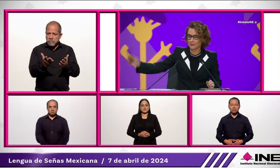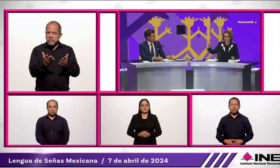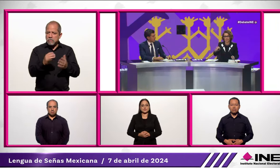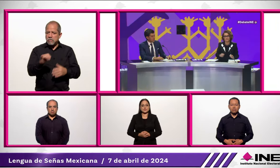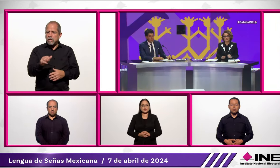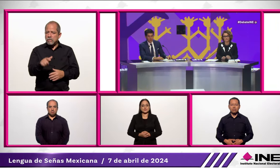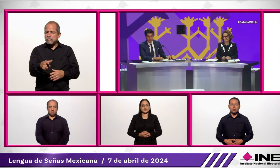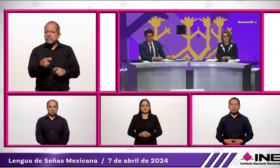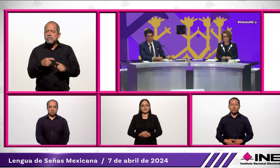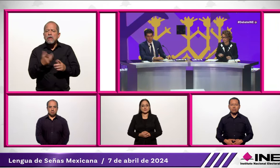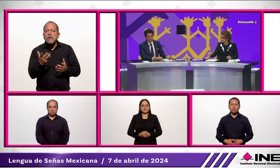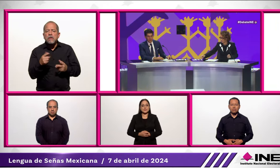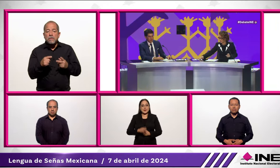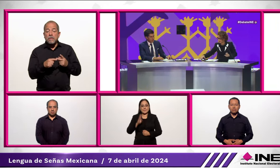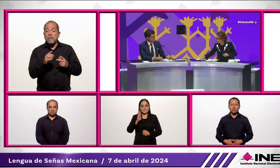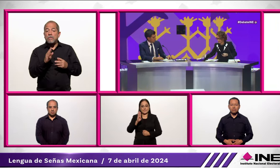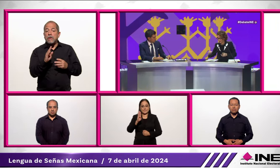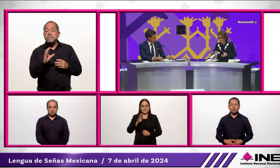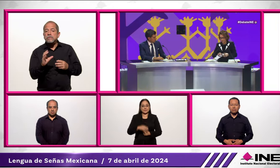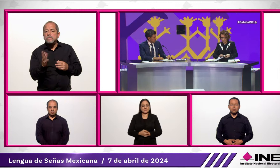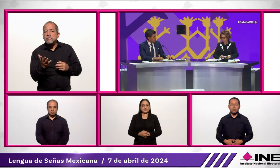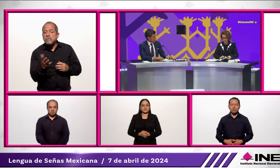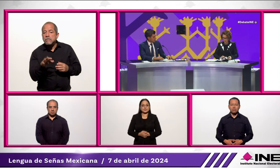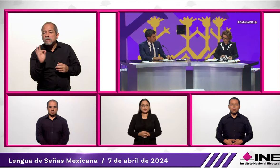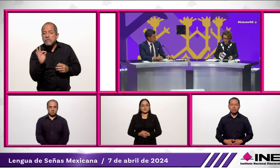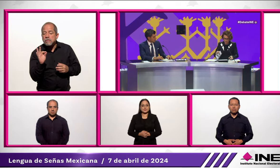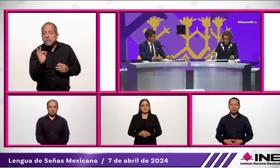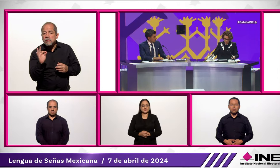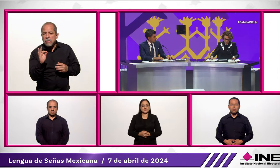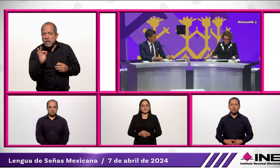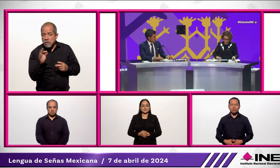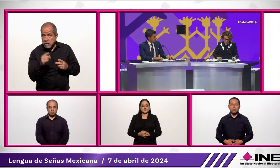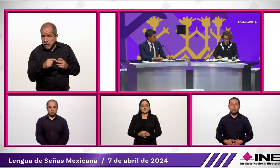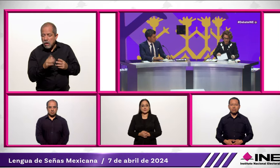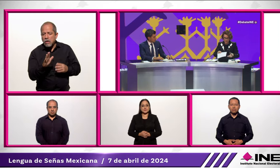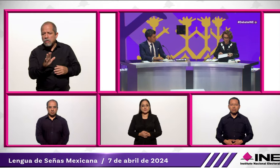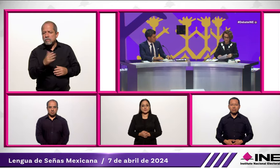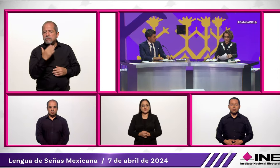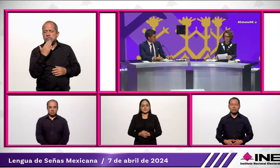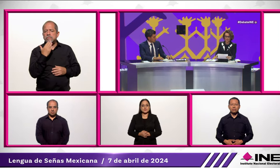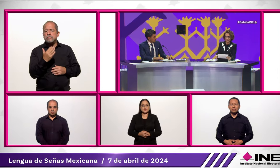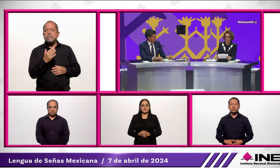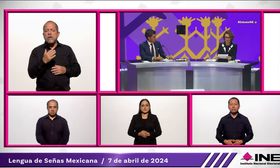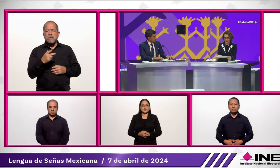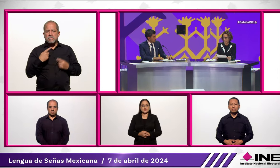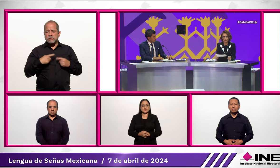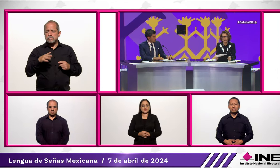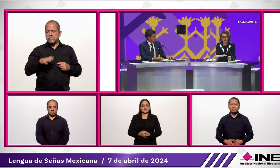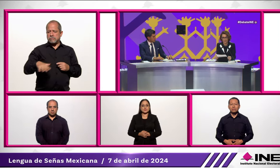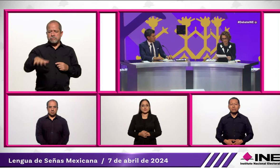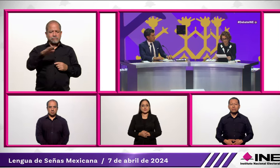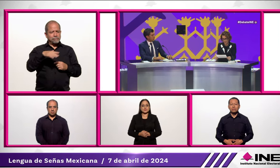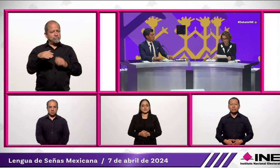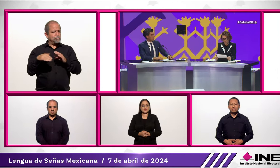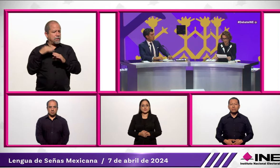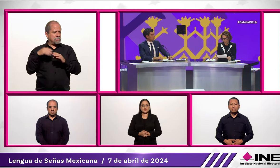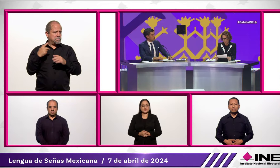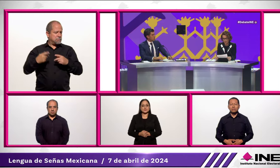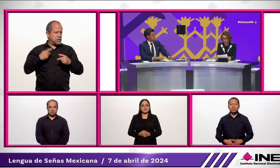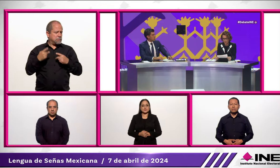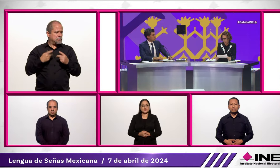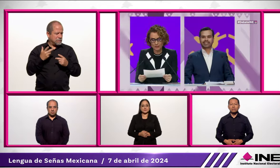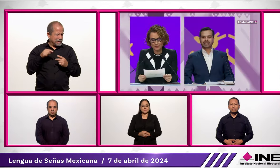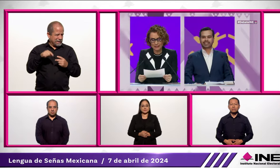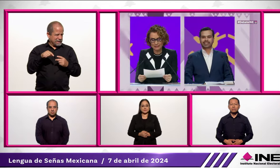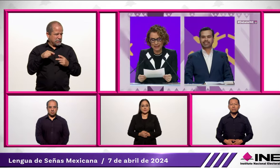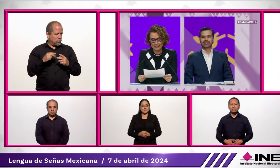¿B o C? B. Muy bien. Vamos con las preguntas de la ciudadanía. Norte del país. Sí. ¿Cuál